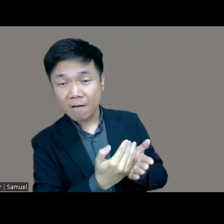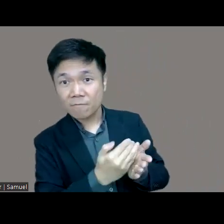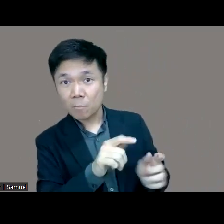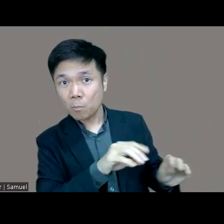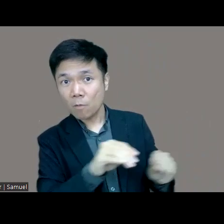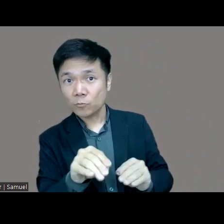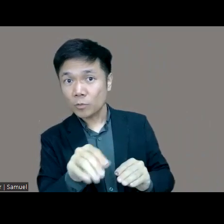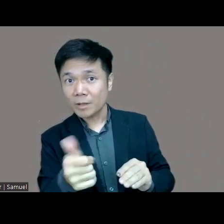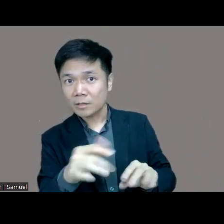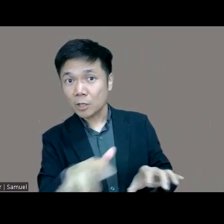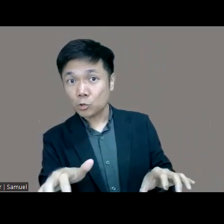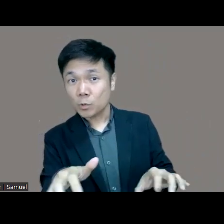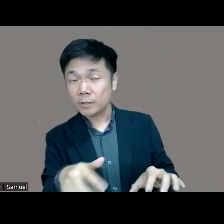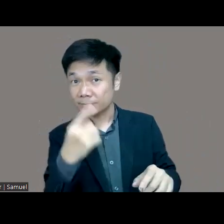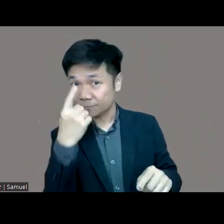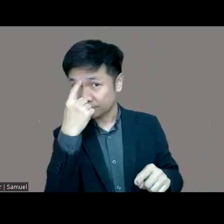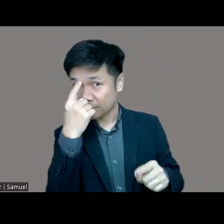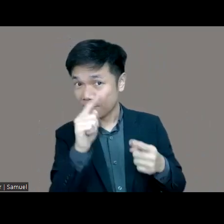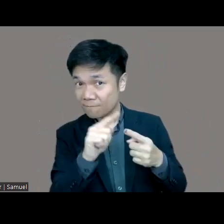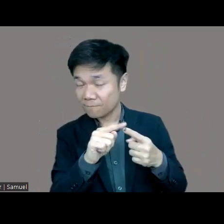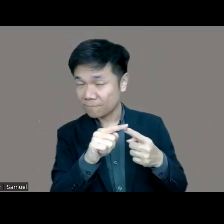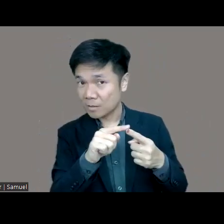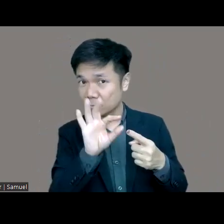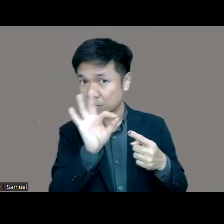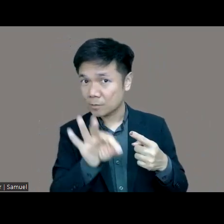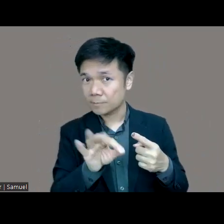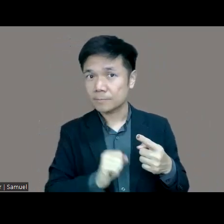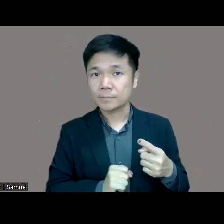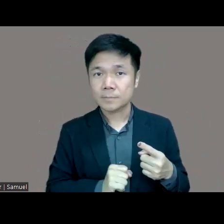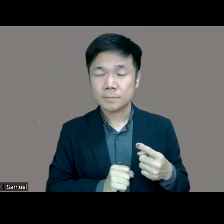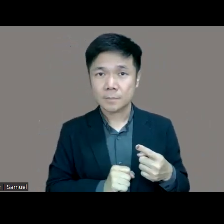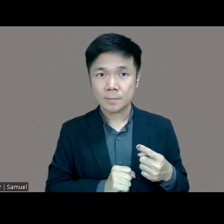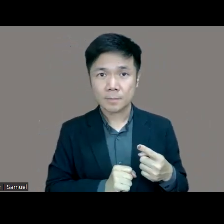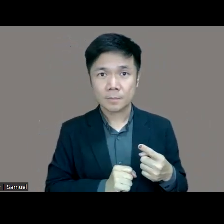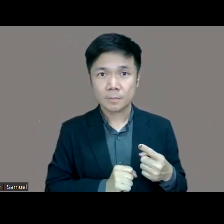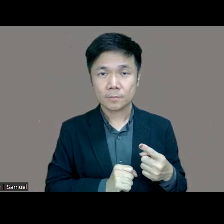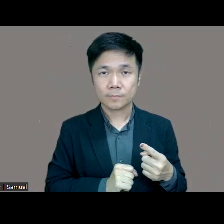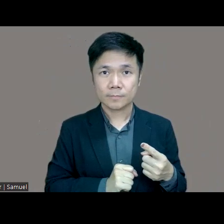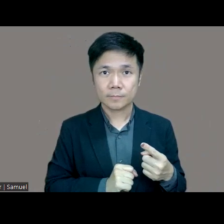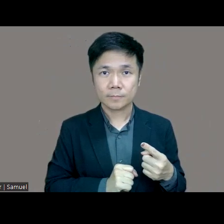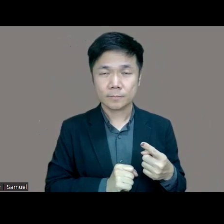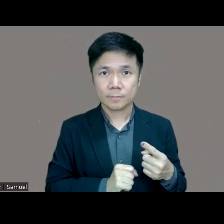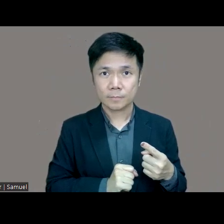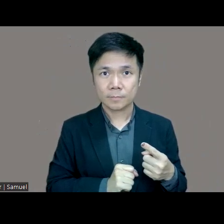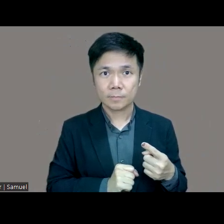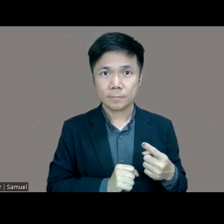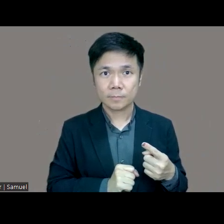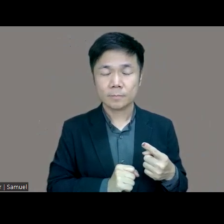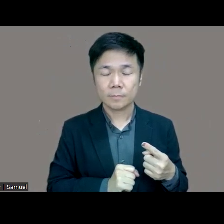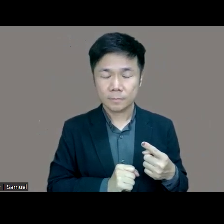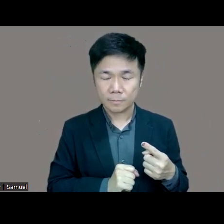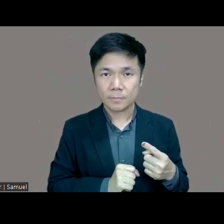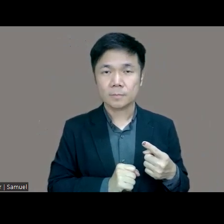au statut de réfugié pour les personnes handicapées. Je pense